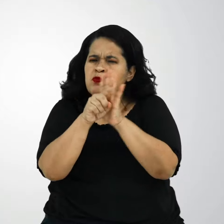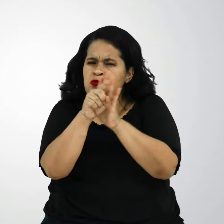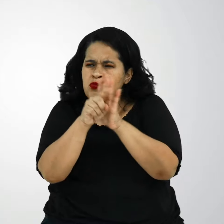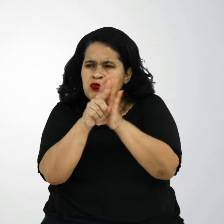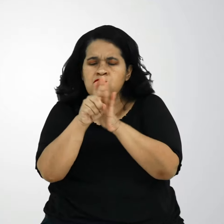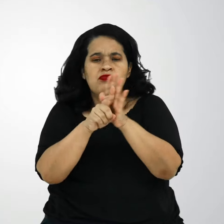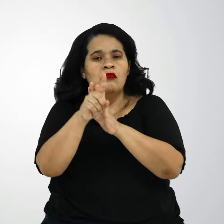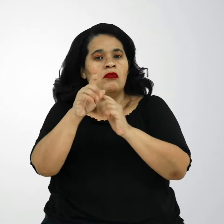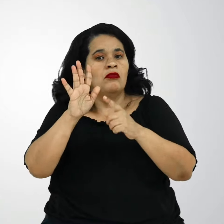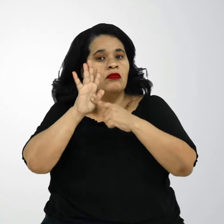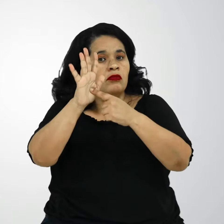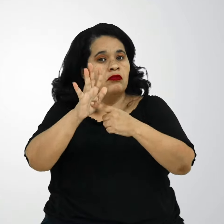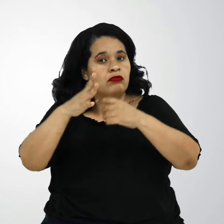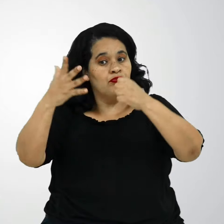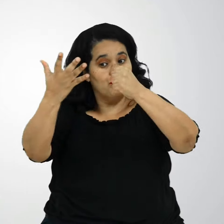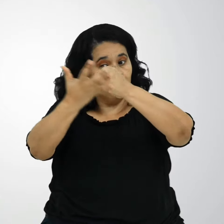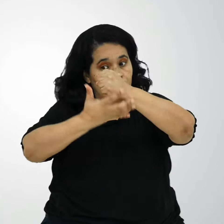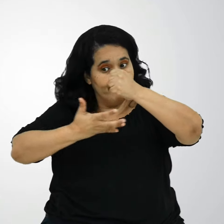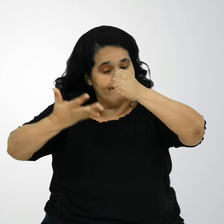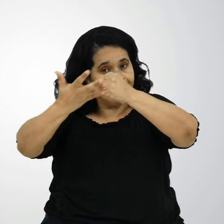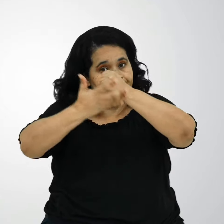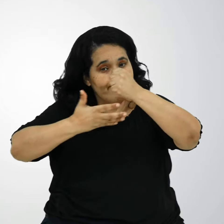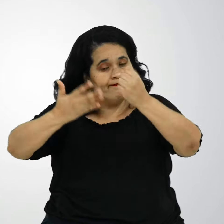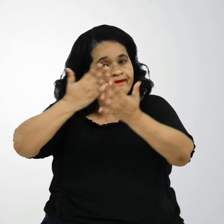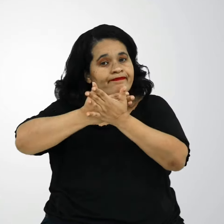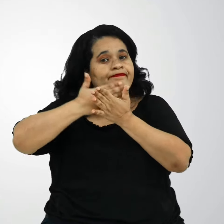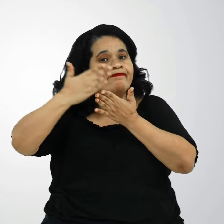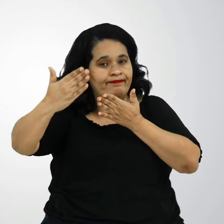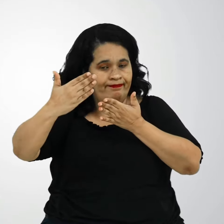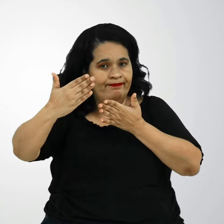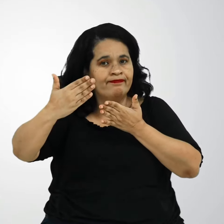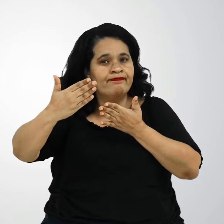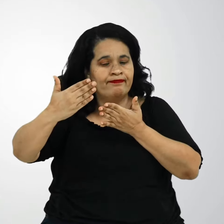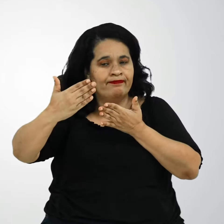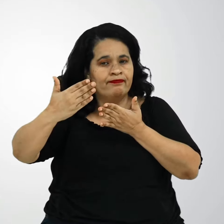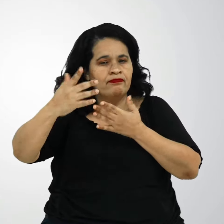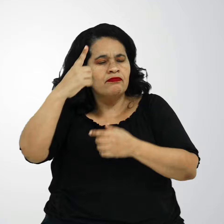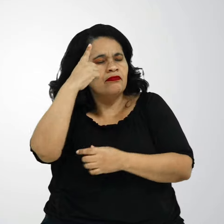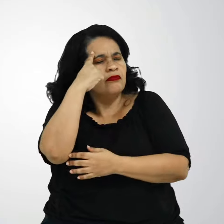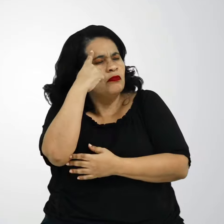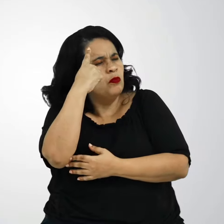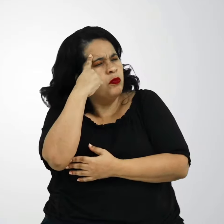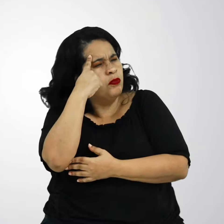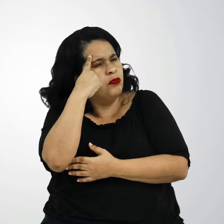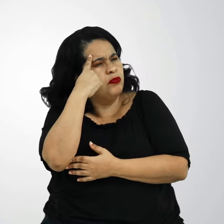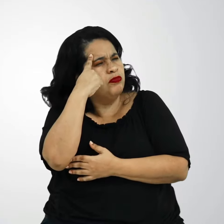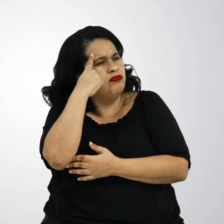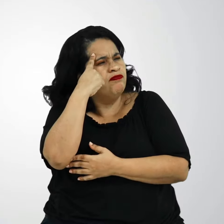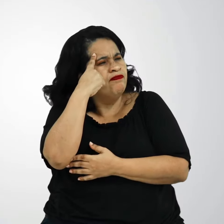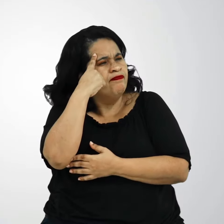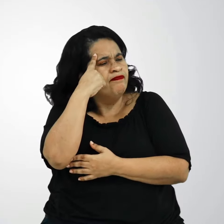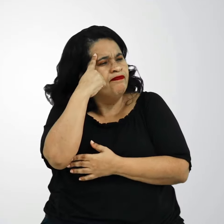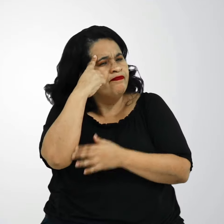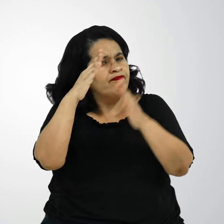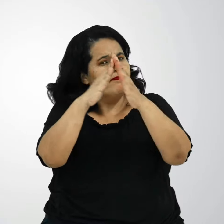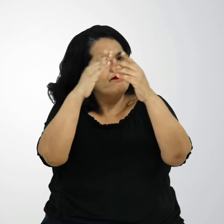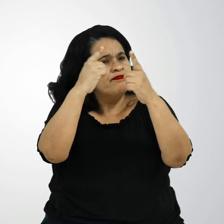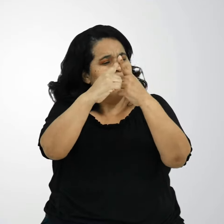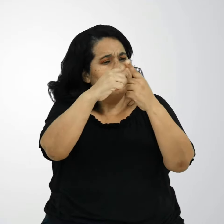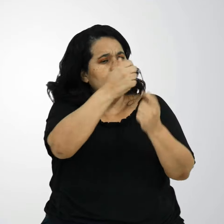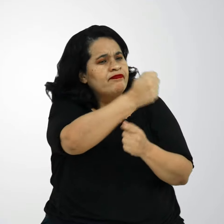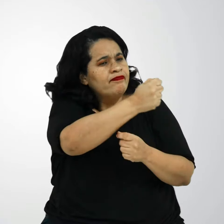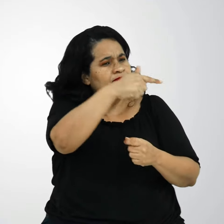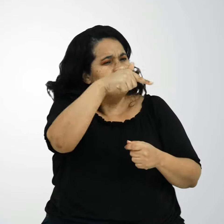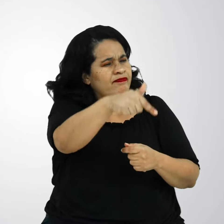para a contagem das 2.300 tardes e manhãs. Então, eu penso assim, que é uma forçada hermenêutica mesmo, é